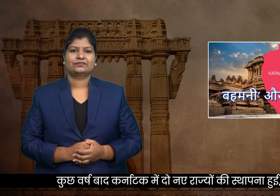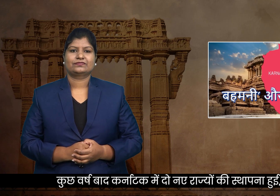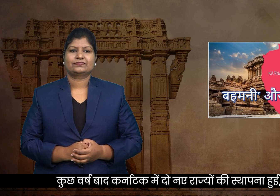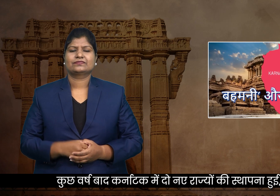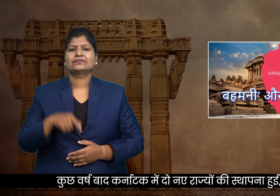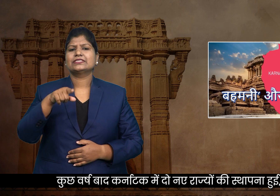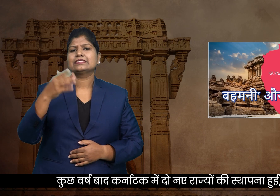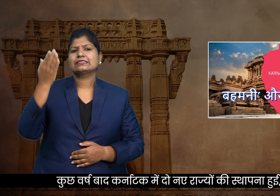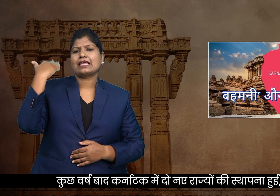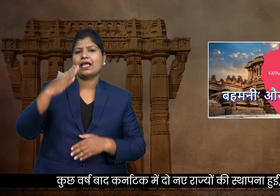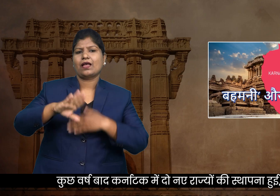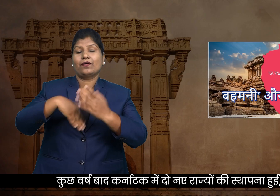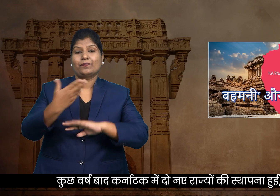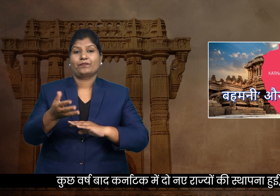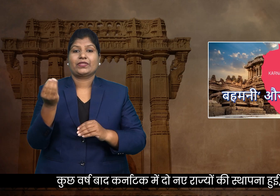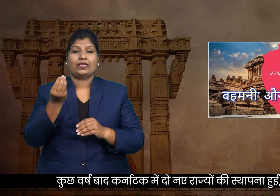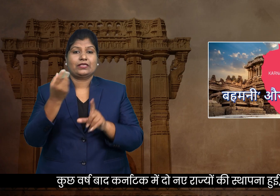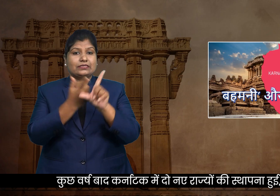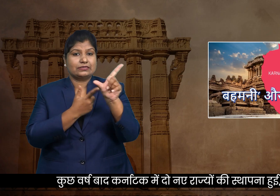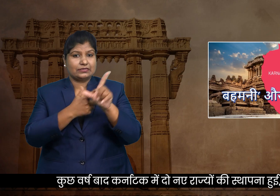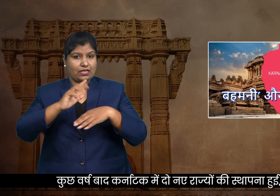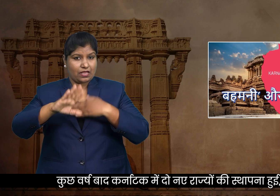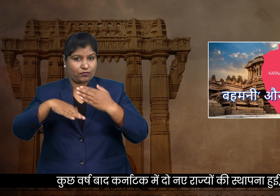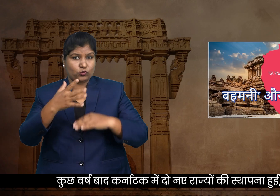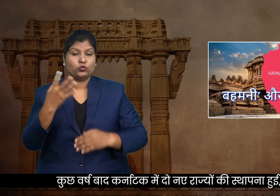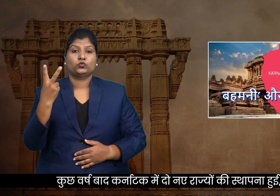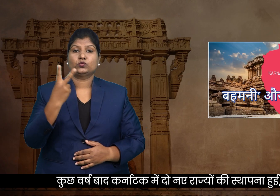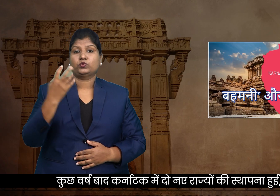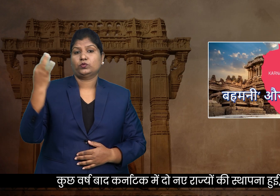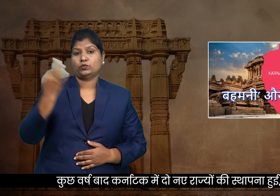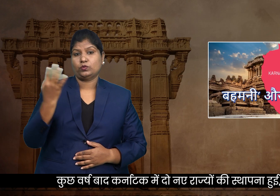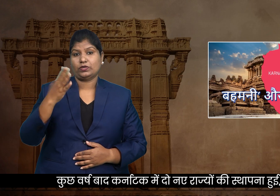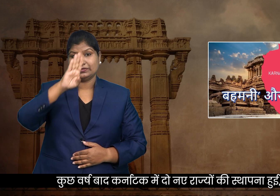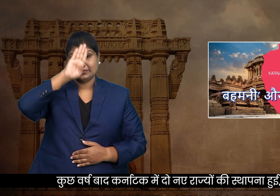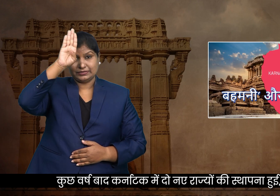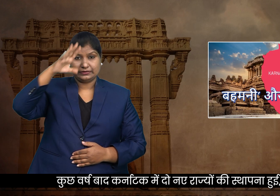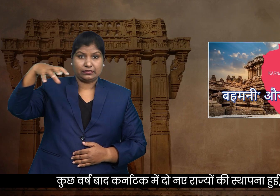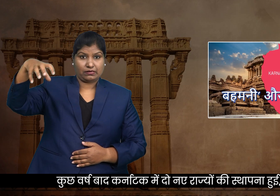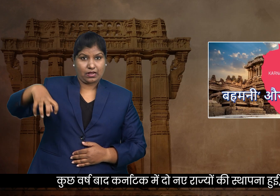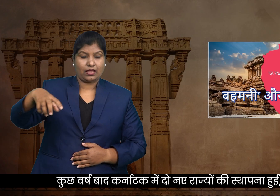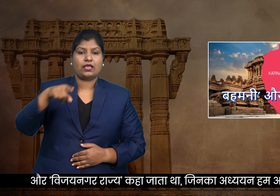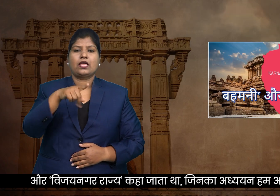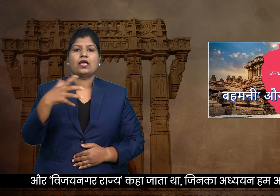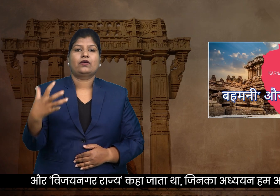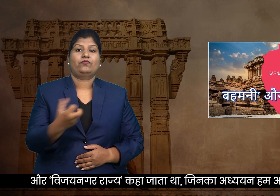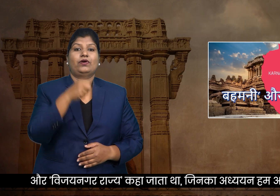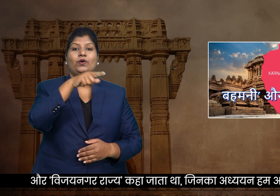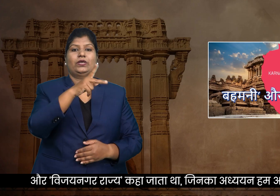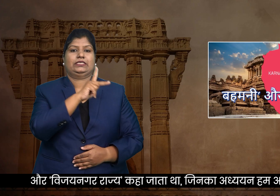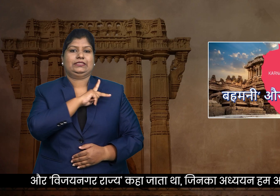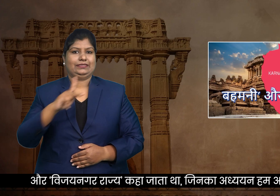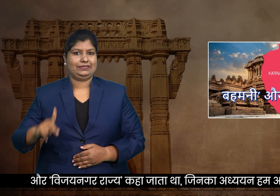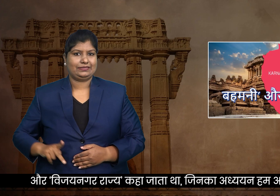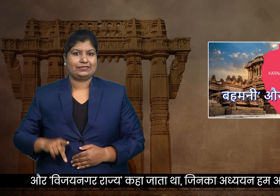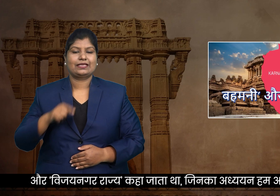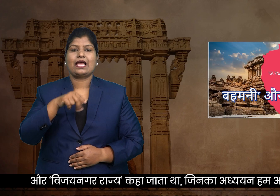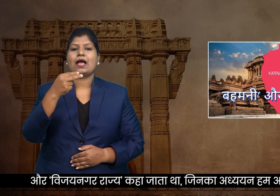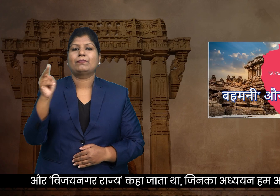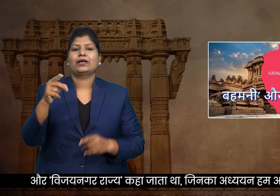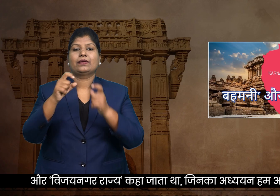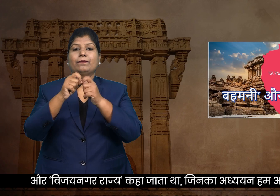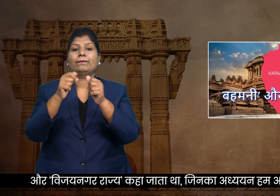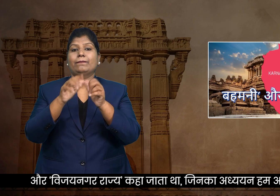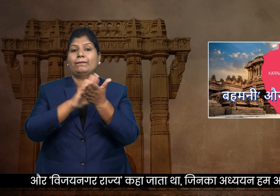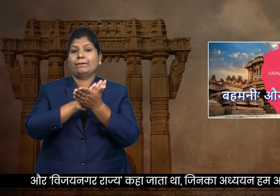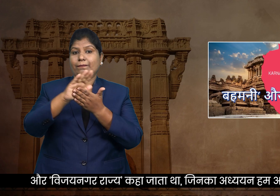कुछ वर्ष बाद कर्नाटक में दो नए राज्यों की स्थापना हुई, जिन्हें बहमनी और विजयनगर राज्य कहा जाता